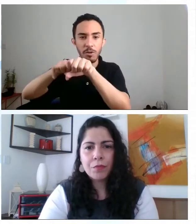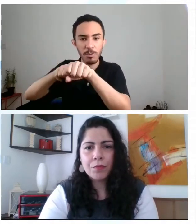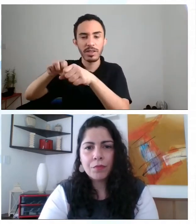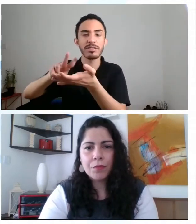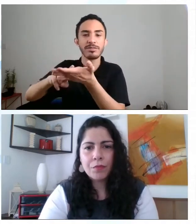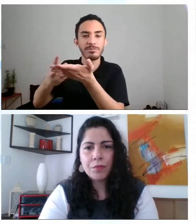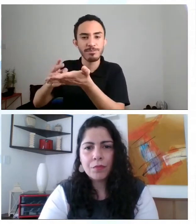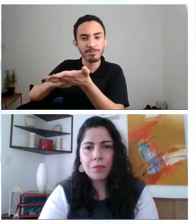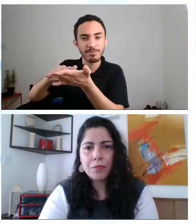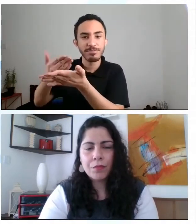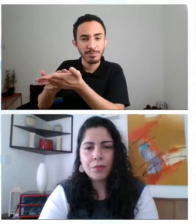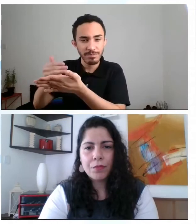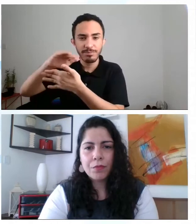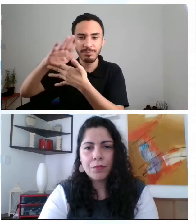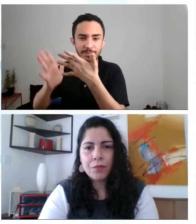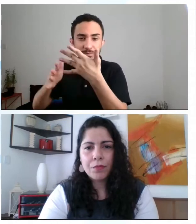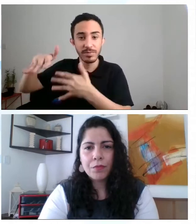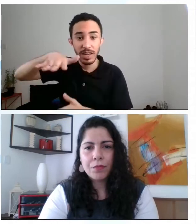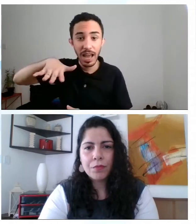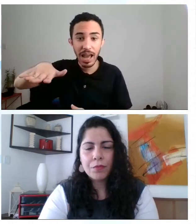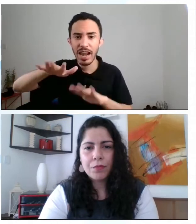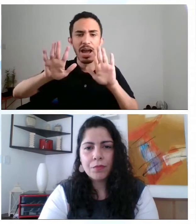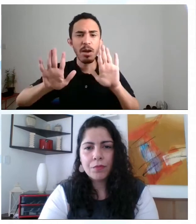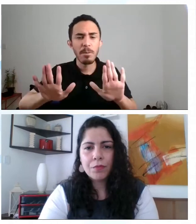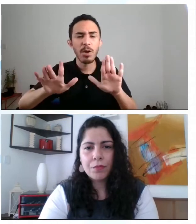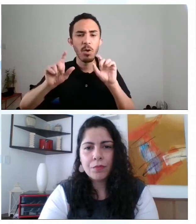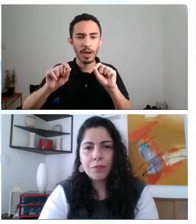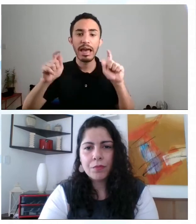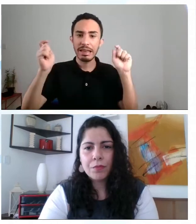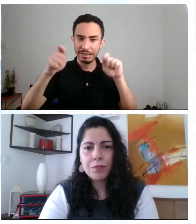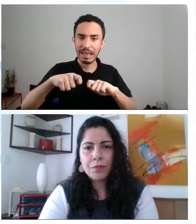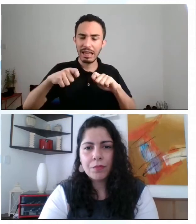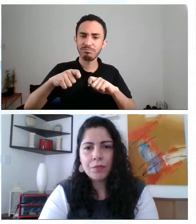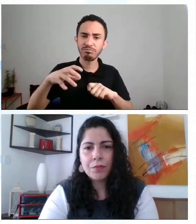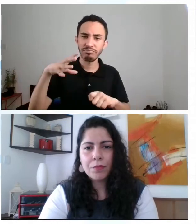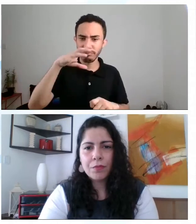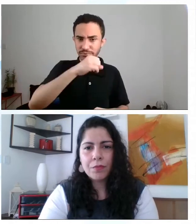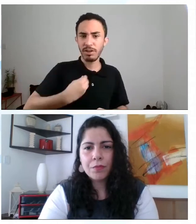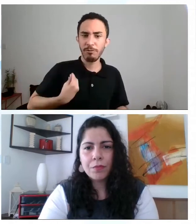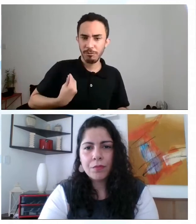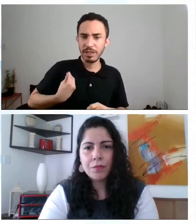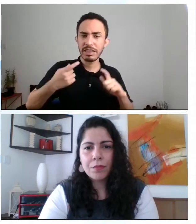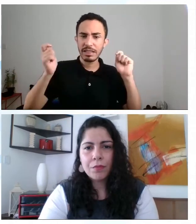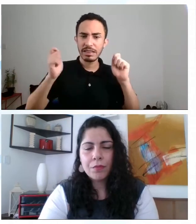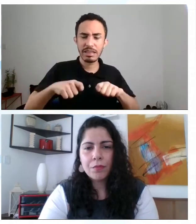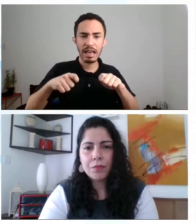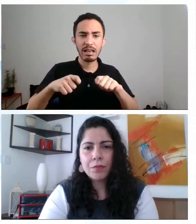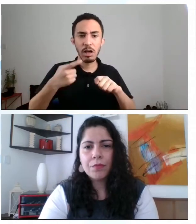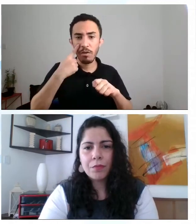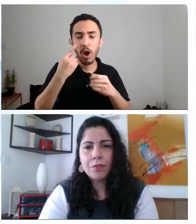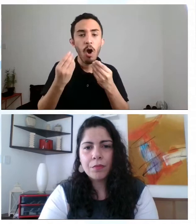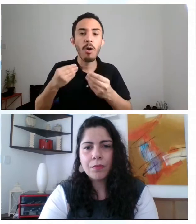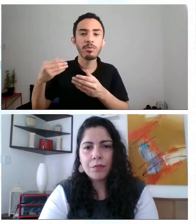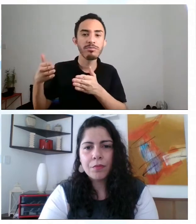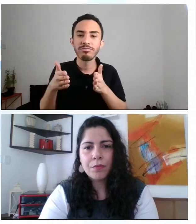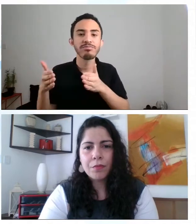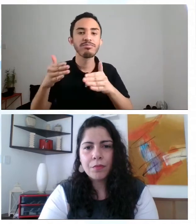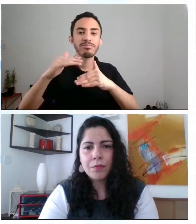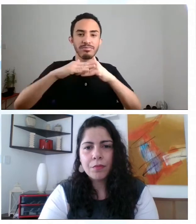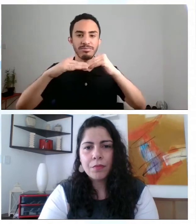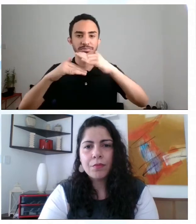de intérpretes. Mas você consegue sobreviver, sim, dependendo de como você vai construindo a sua carreira,